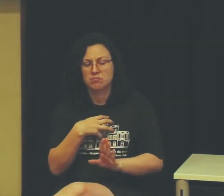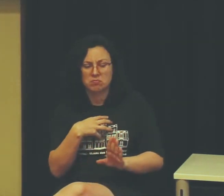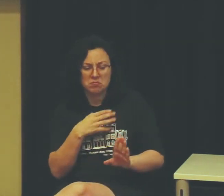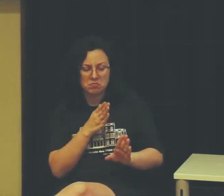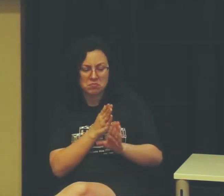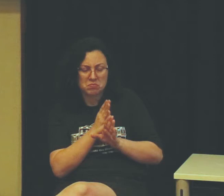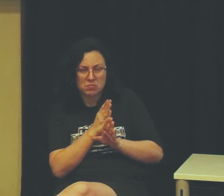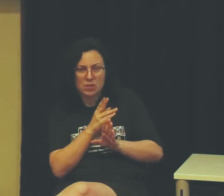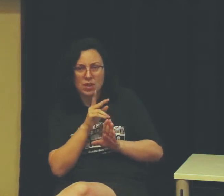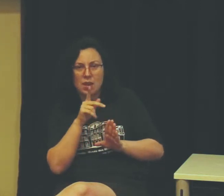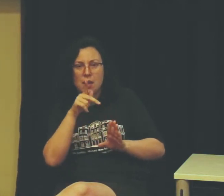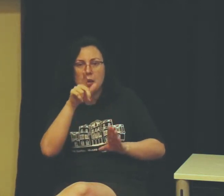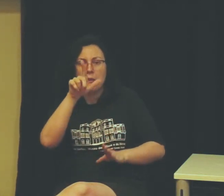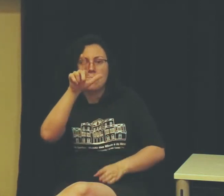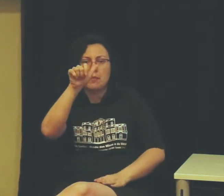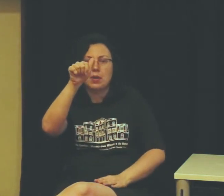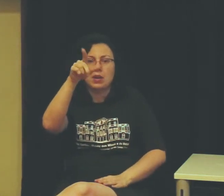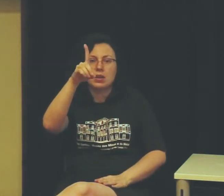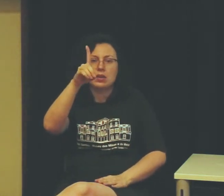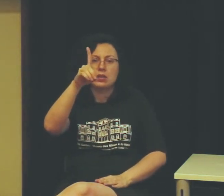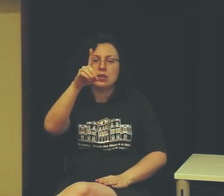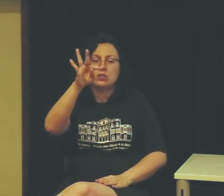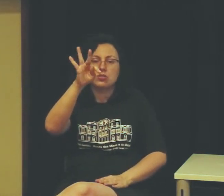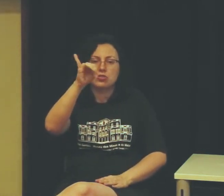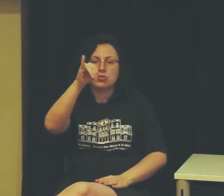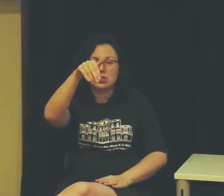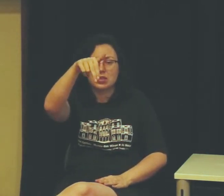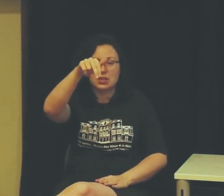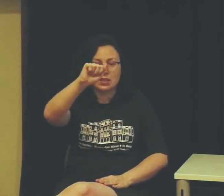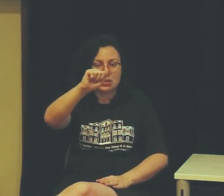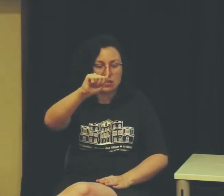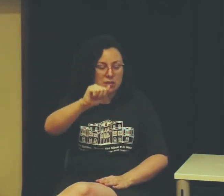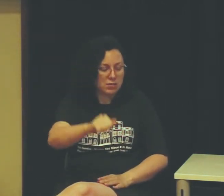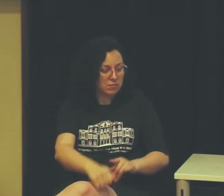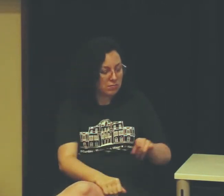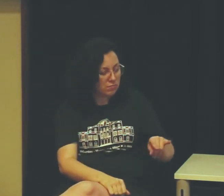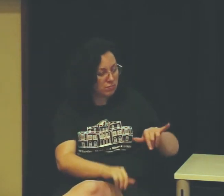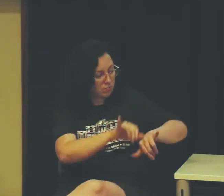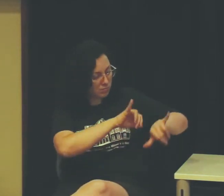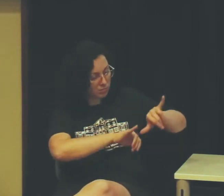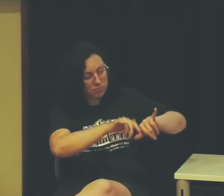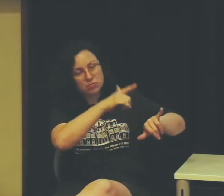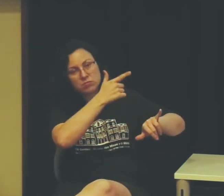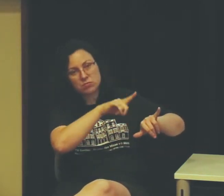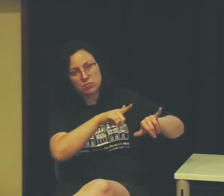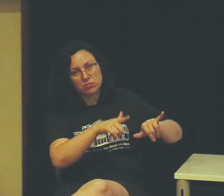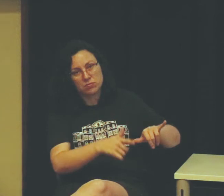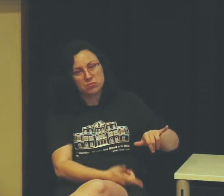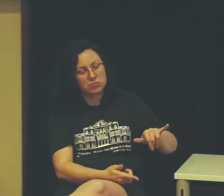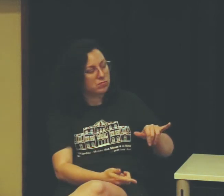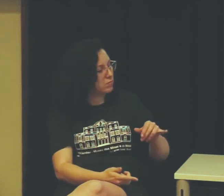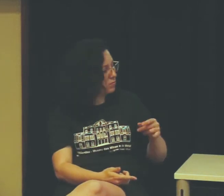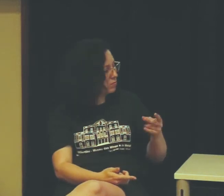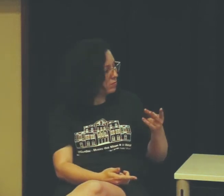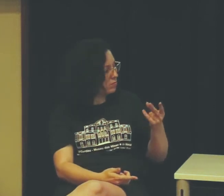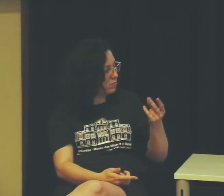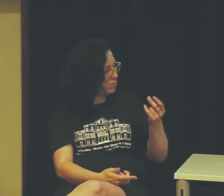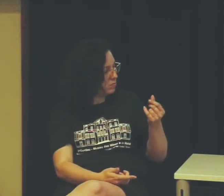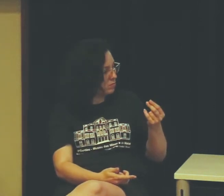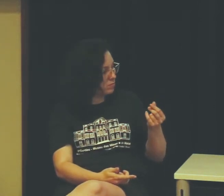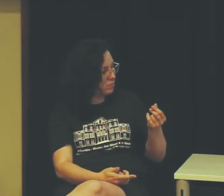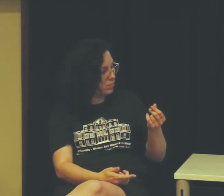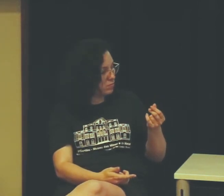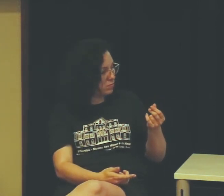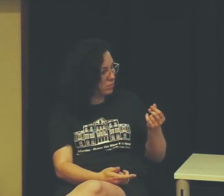a platina para fazer o cadinho. Né? E aí o que ele fazia? Ele voltava a fazer uma reação química, precipitava a platina na